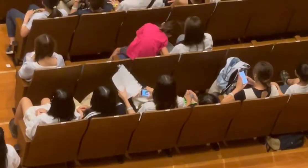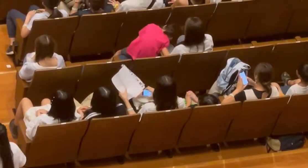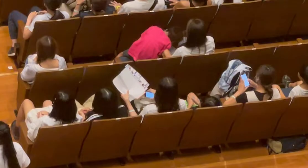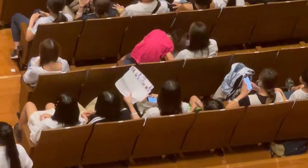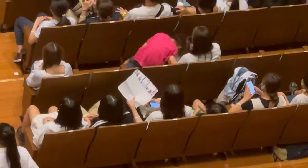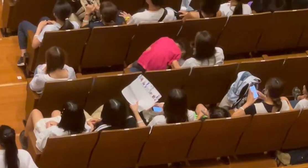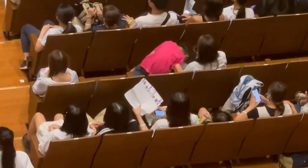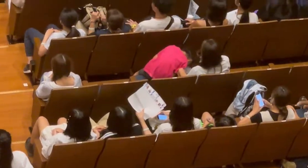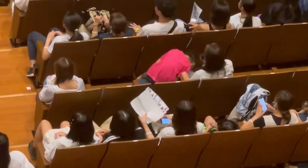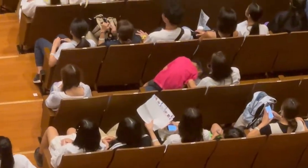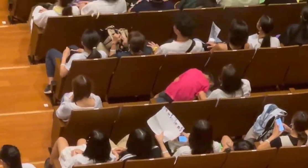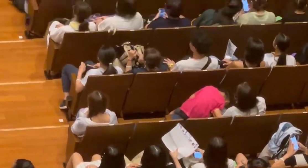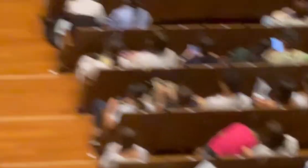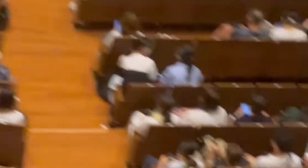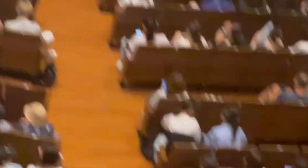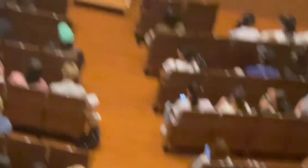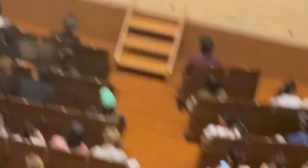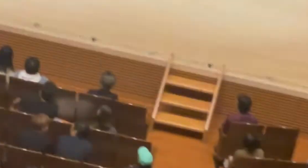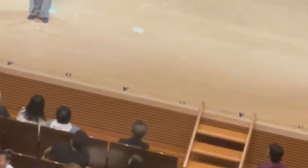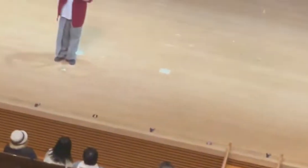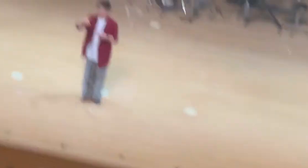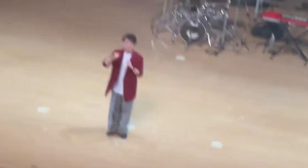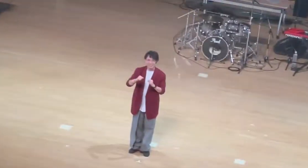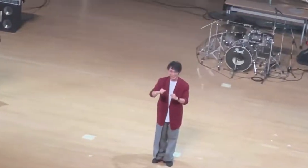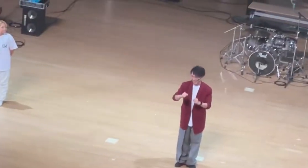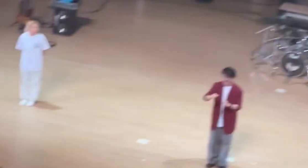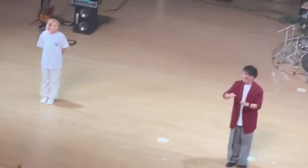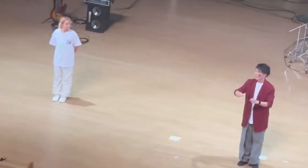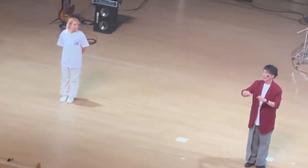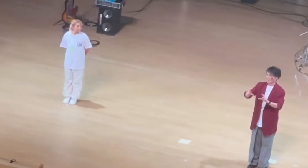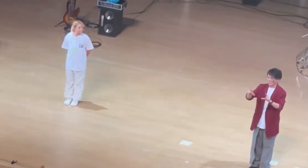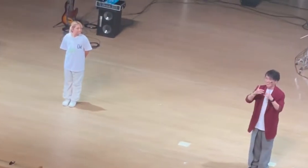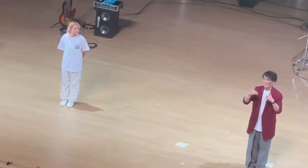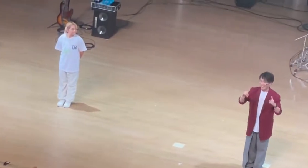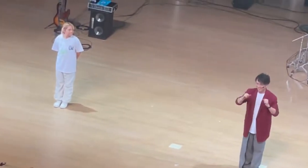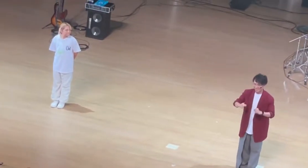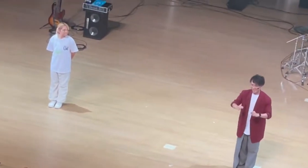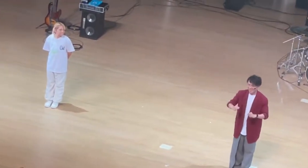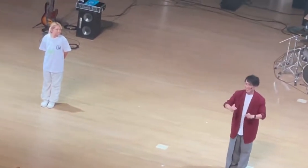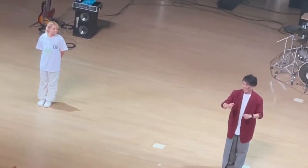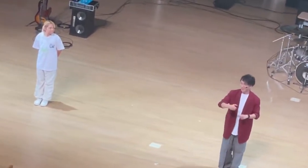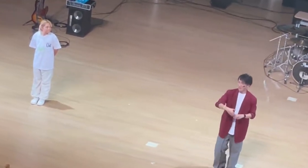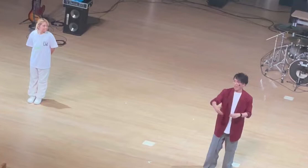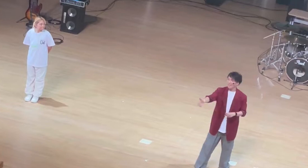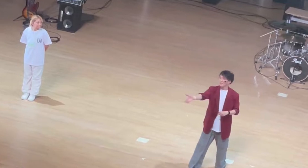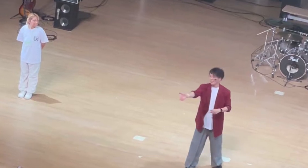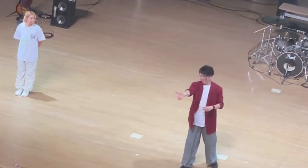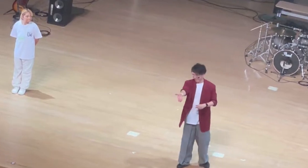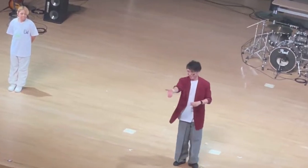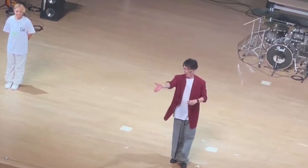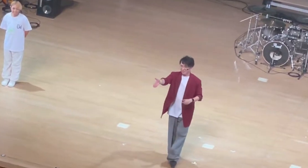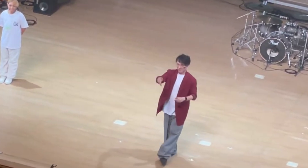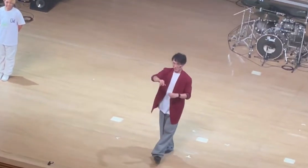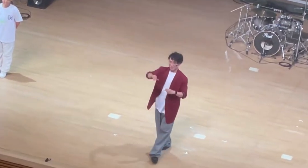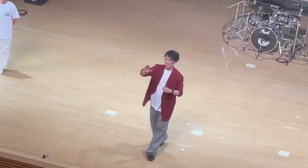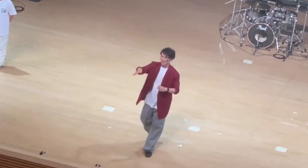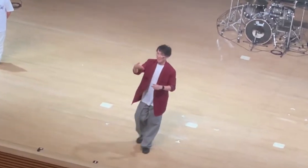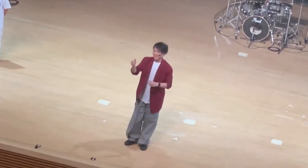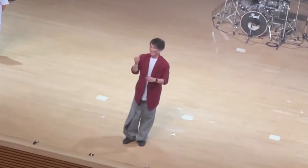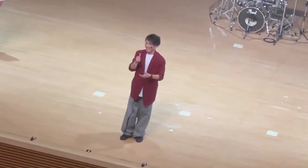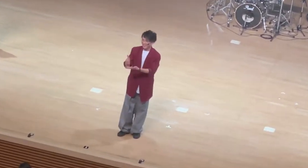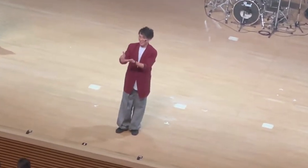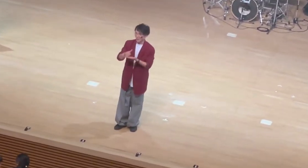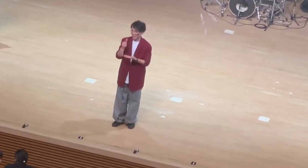か、やってくれた、このギネスやってくれたですね、この出演者がいるんですね、アイリスさんです。紹介しましょ